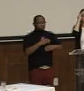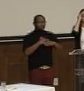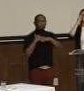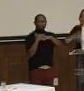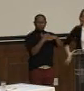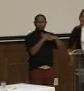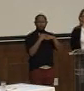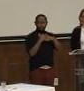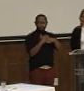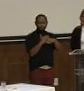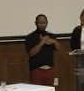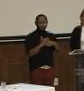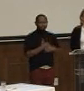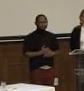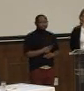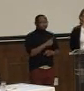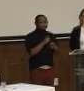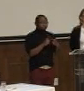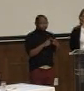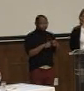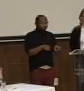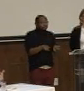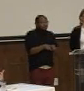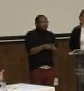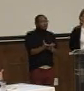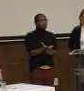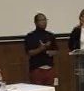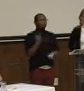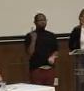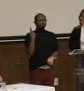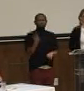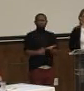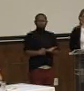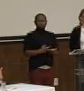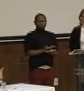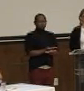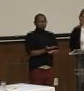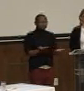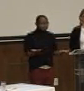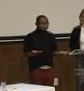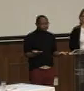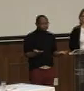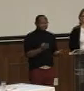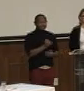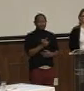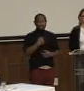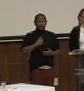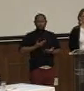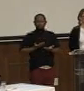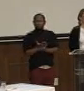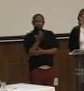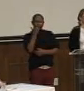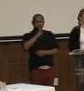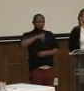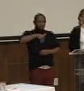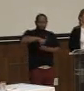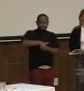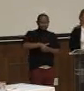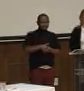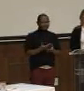democrático. Em segundo lugar, eu quero assumir um compromisso com a comunidade, em sendo eleito, e fazer uma